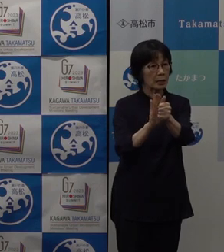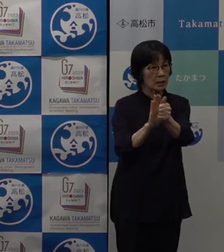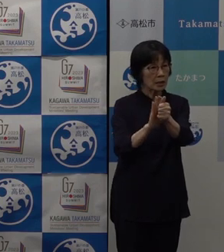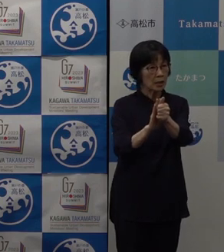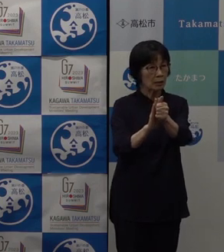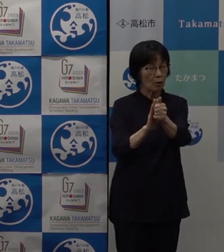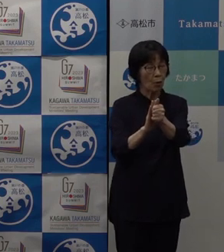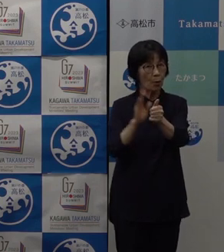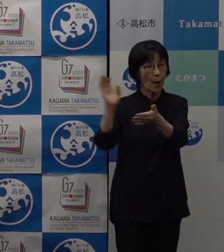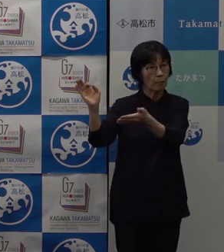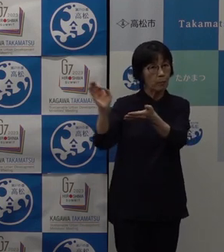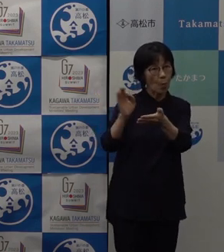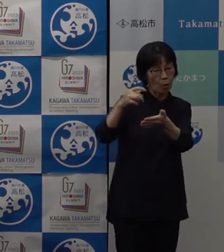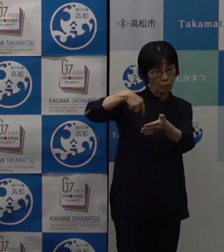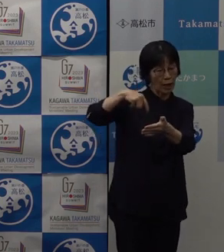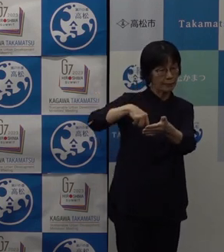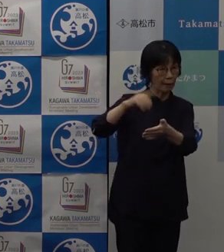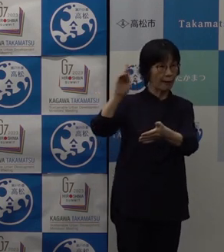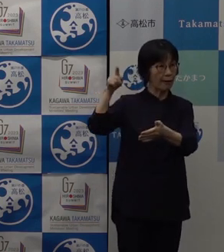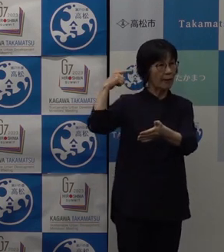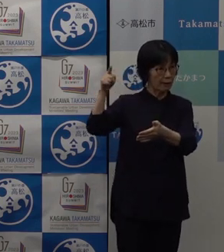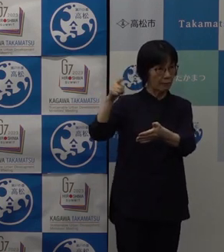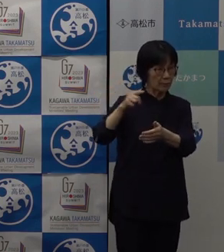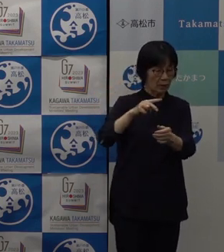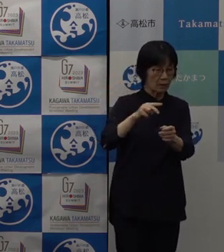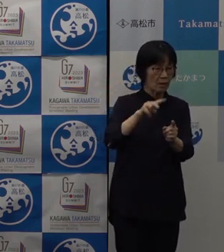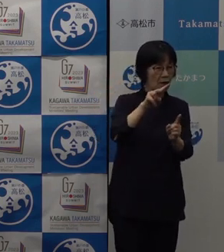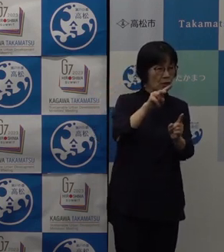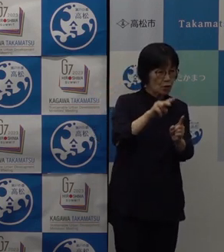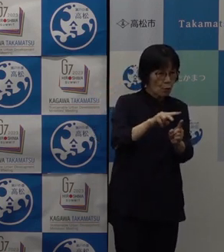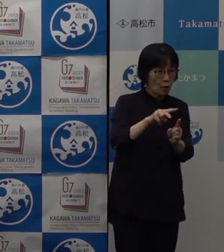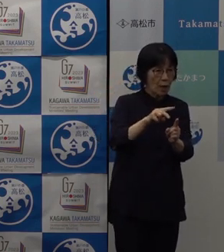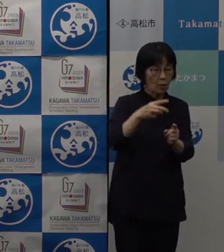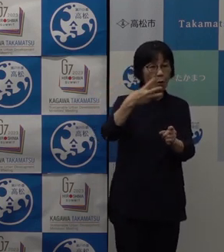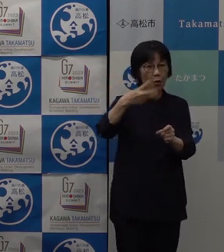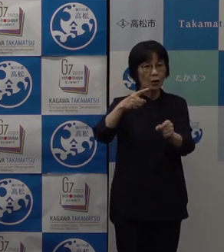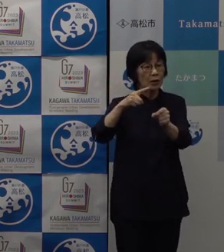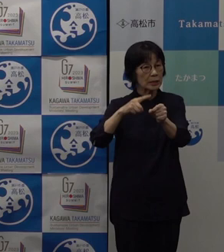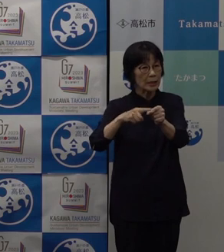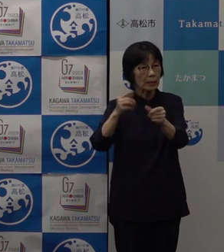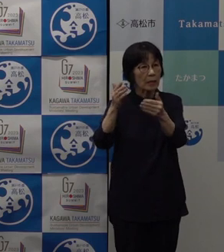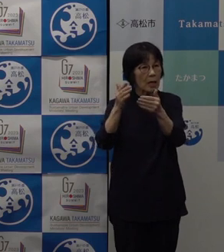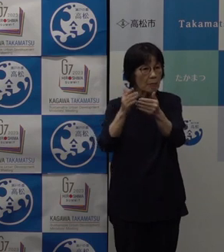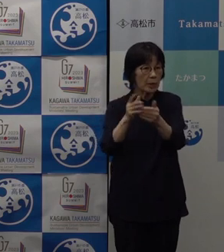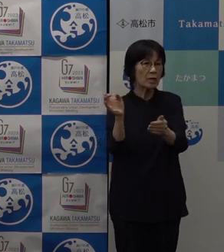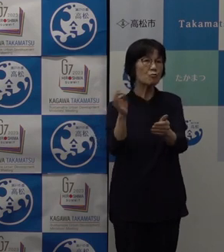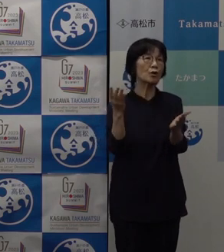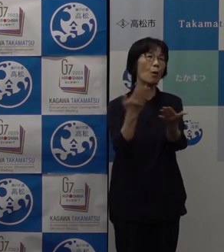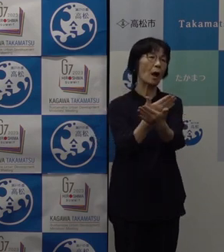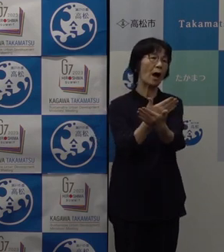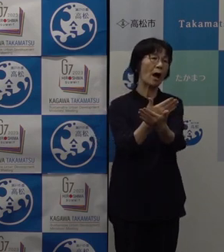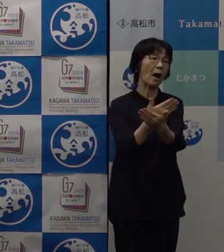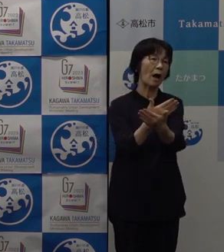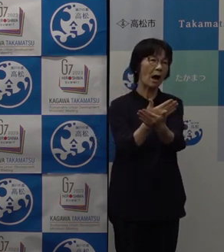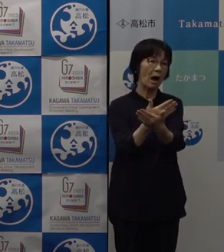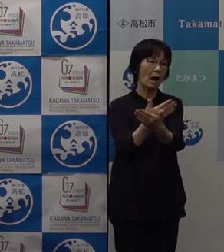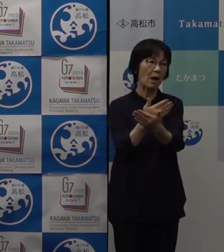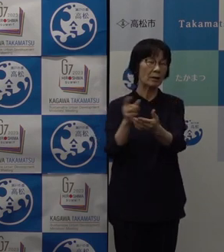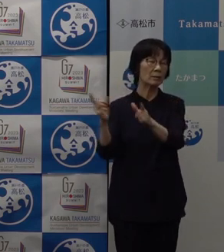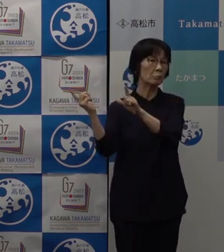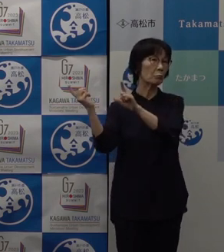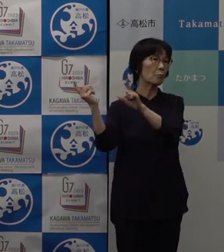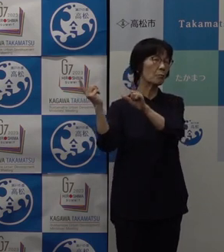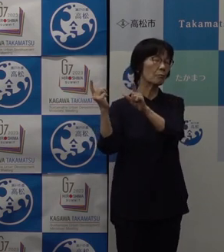の中で、県都が小学校3年生まで所得制限なしで無料化するということに踏み切られました